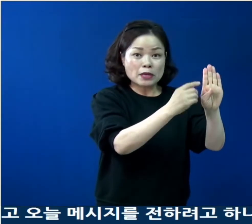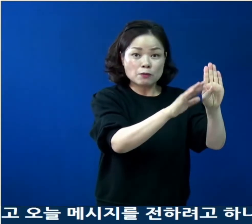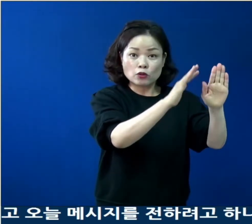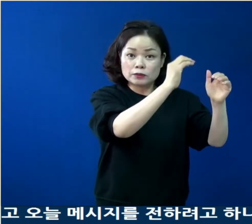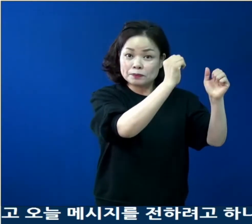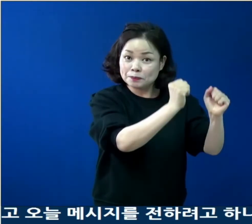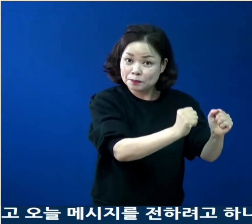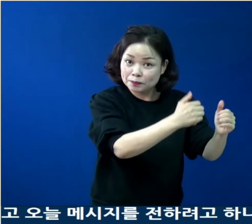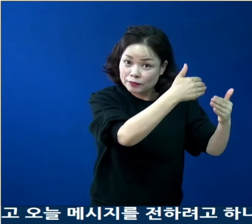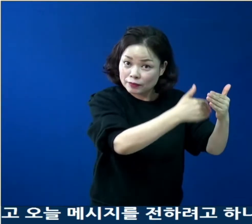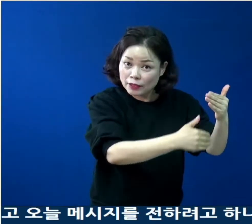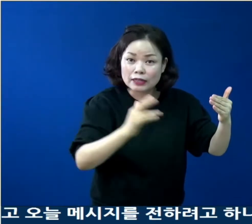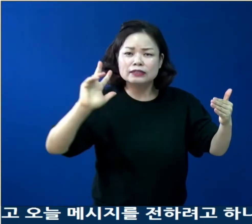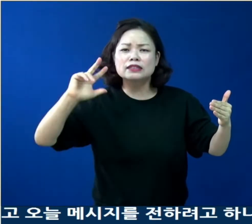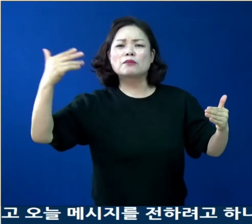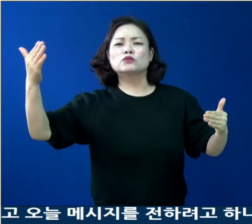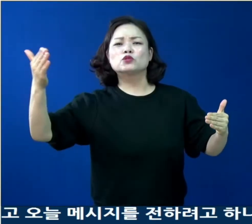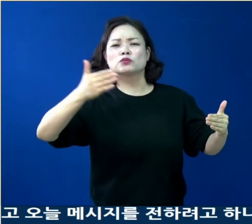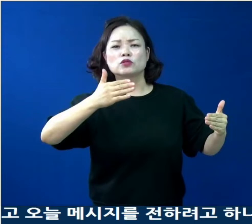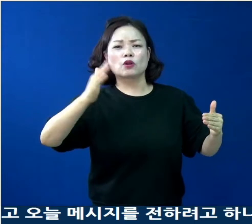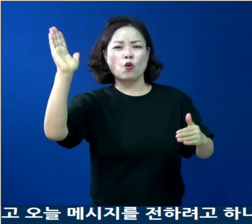남겨놓고 이제 다음 주부터 다룰